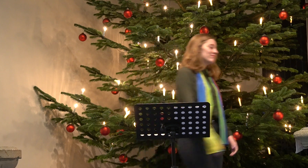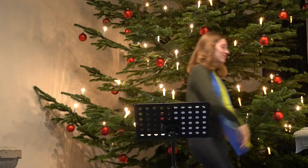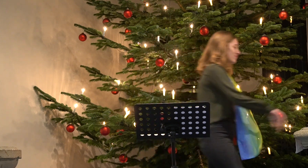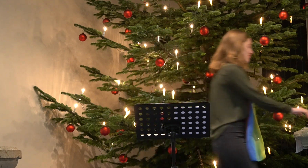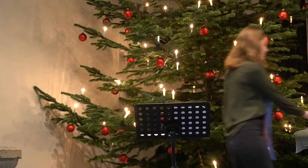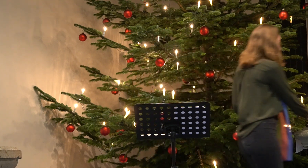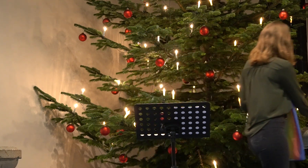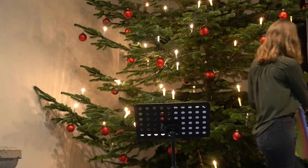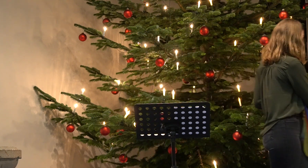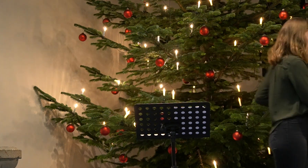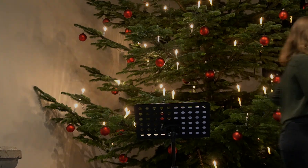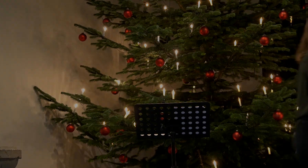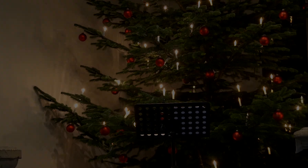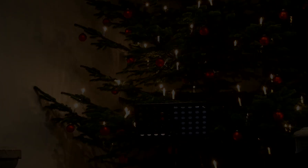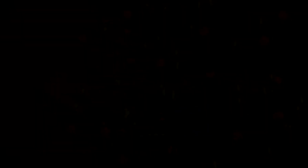Coronavirus.